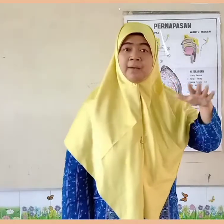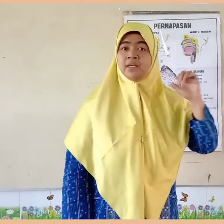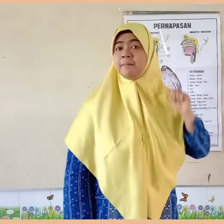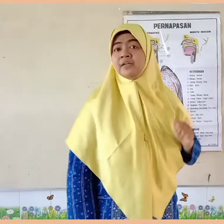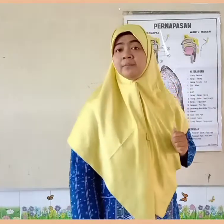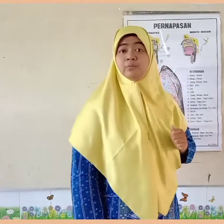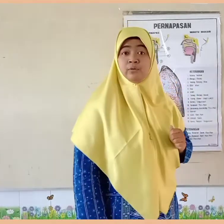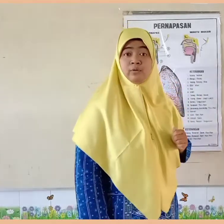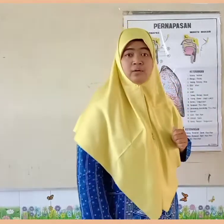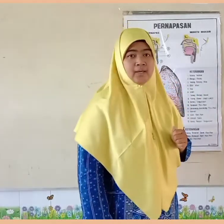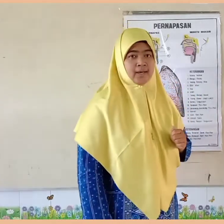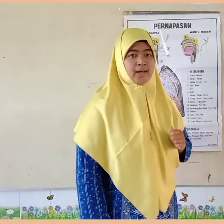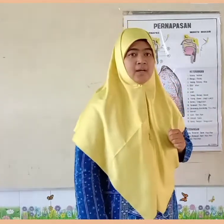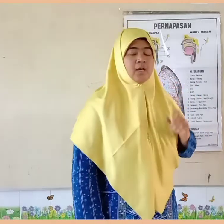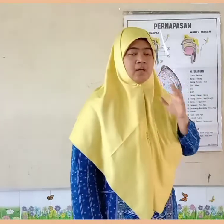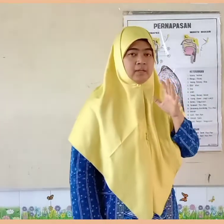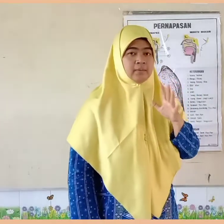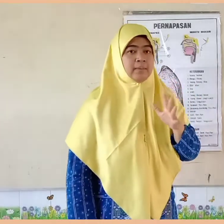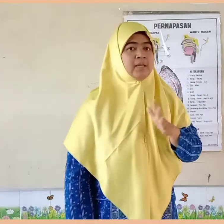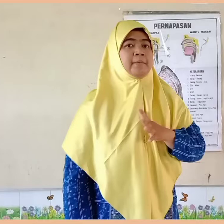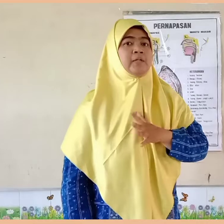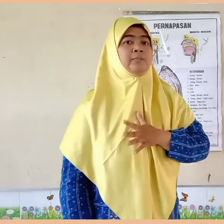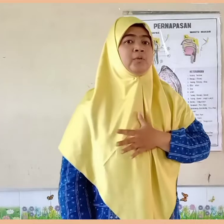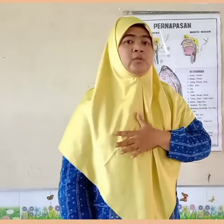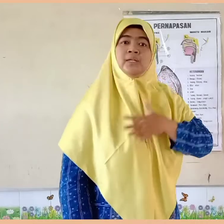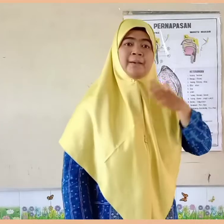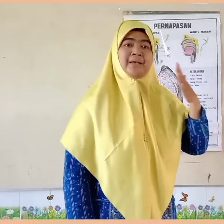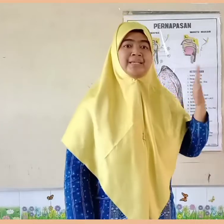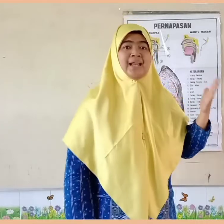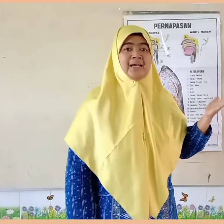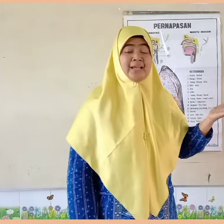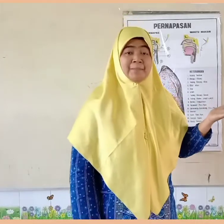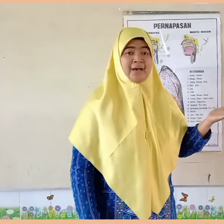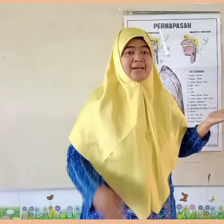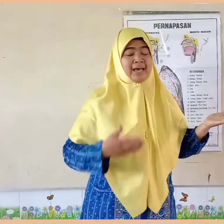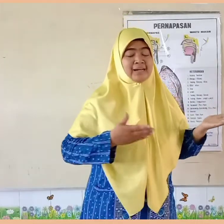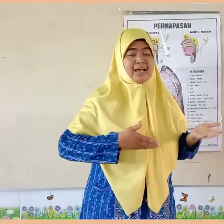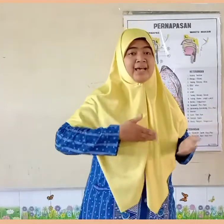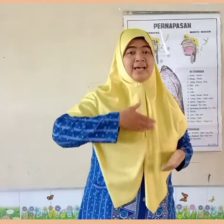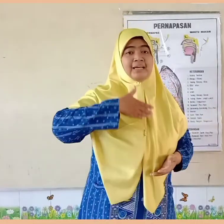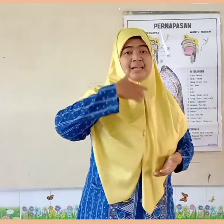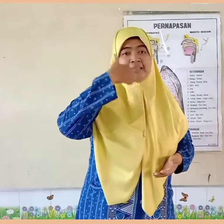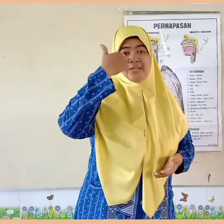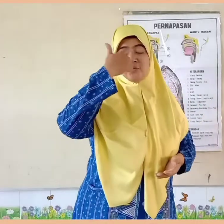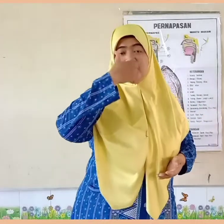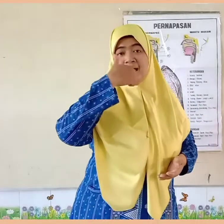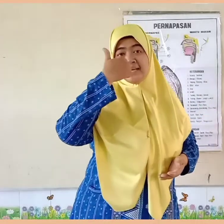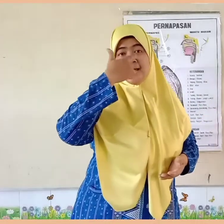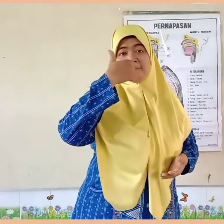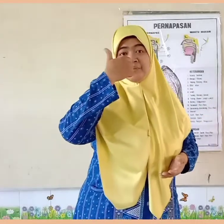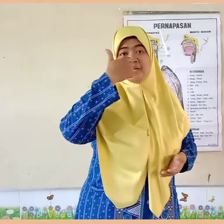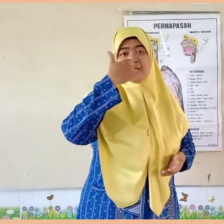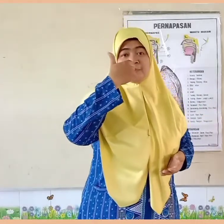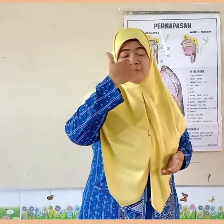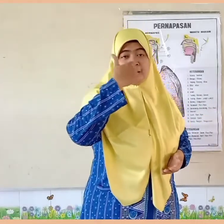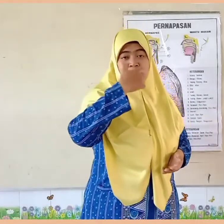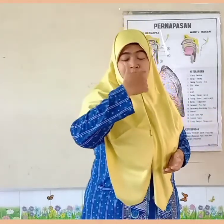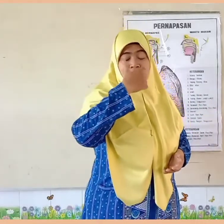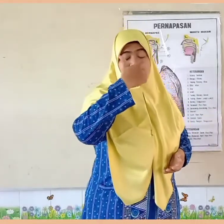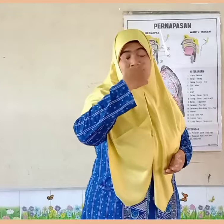yang berdebu, ya kan? Lewat di tempat yang berdebu itu tidak masalah. Kenapa? Karena nanti sudah ada rambut-rambut dalam